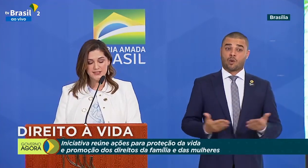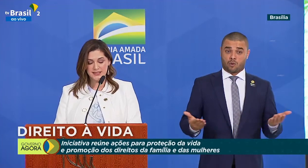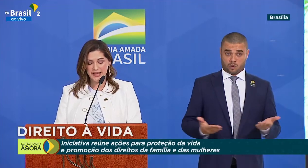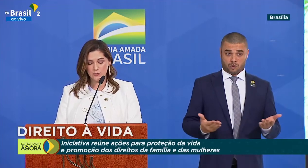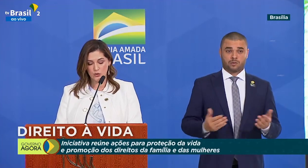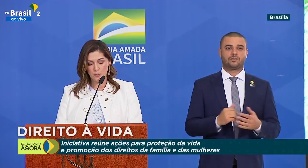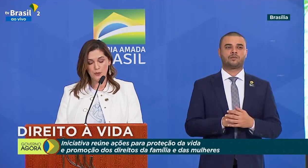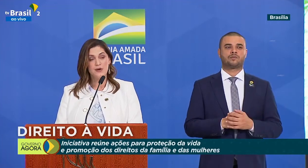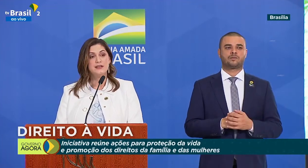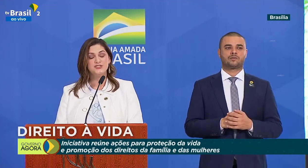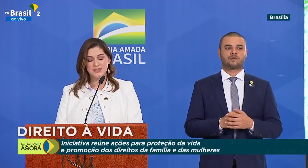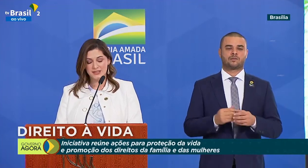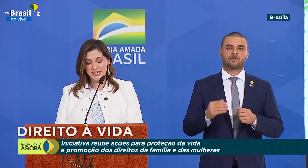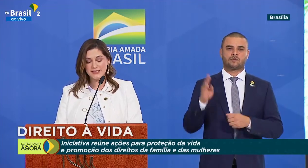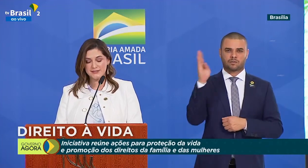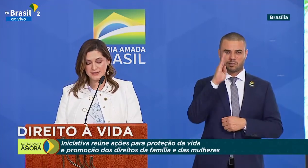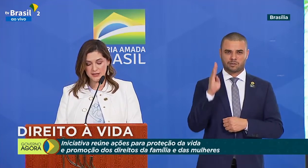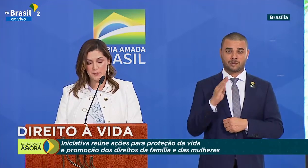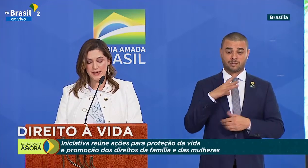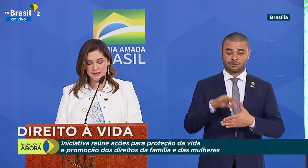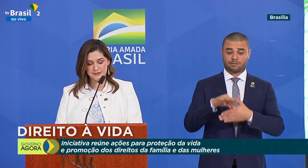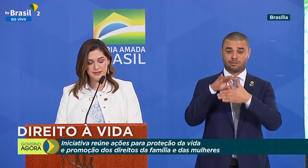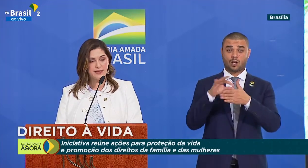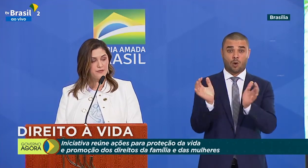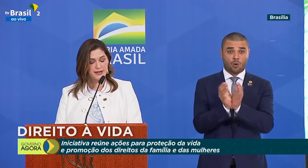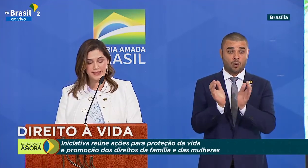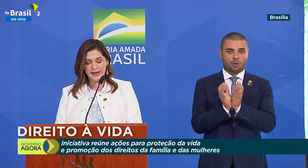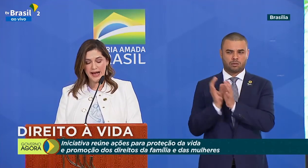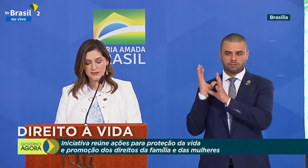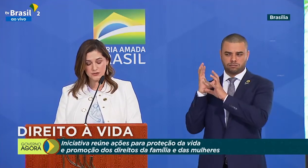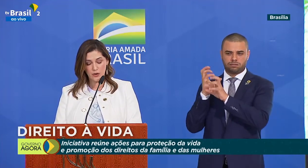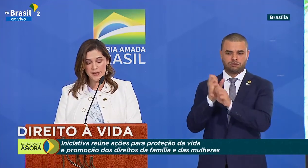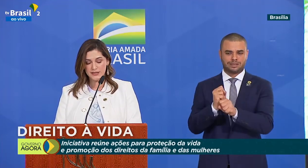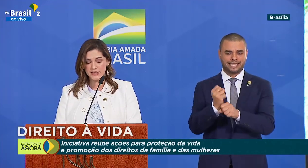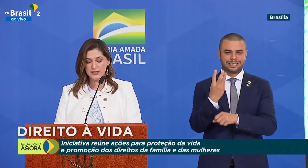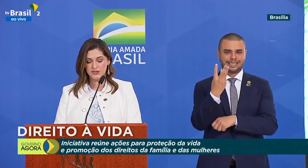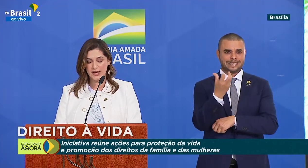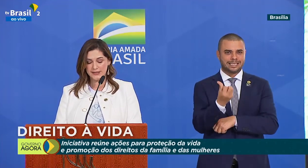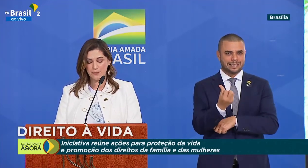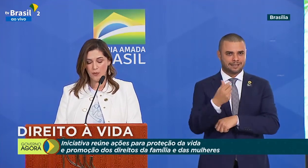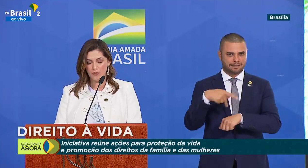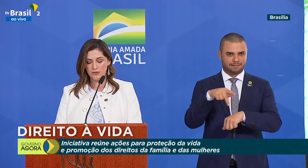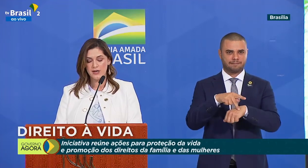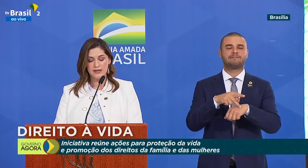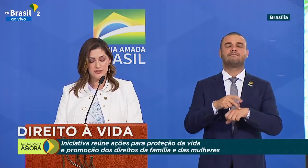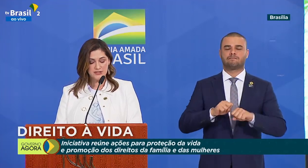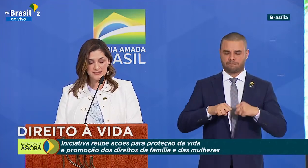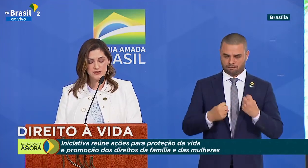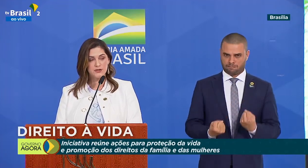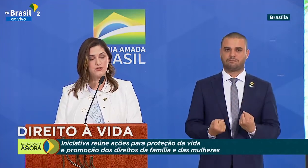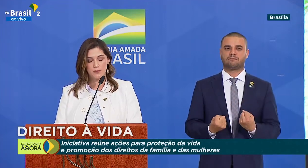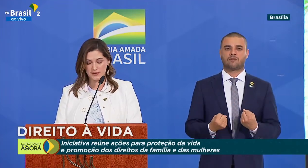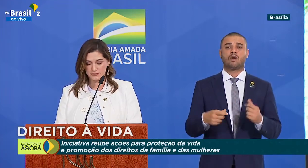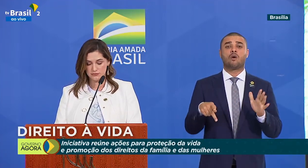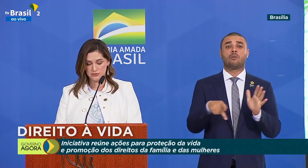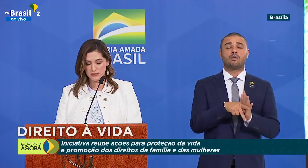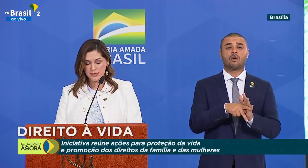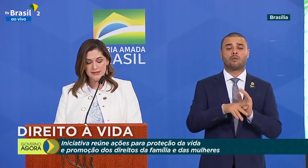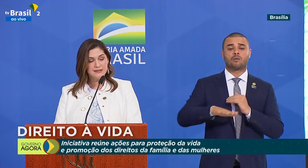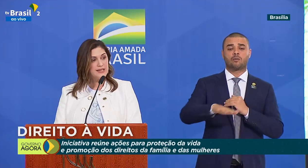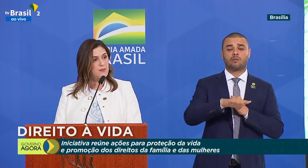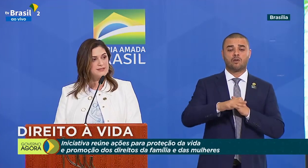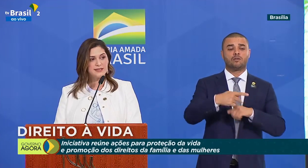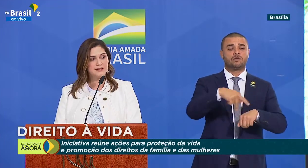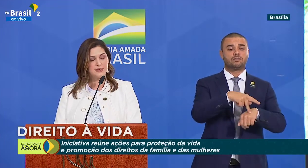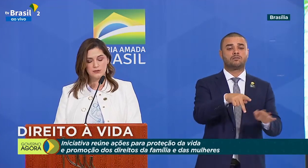nosso país lidera o grupo de 36 países que defendem a soberania de cada povo de decidir sobre o